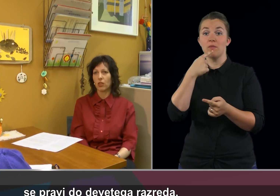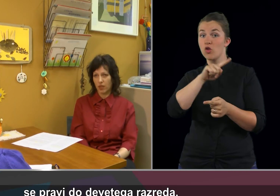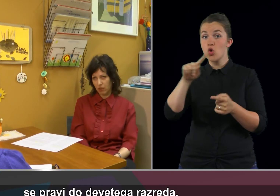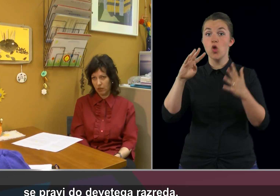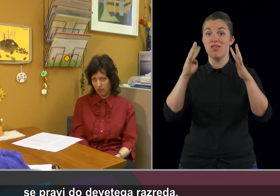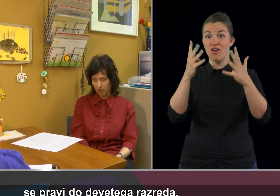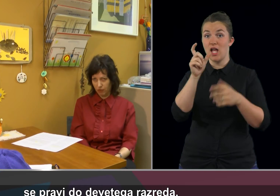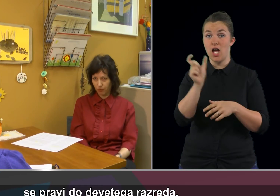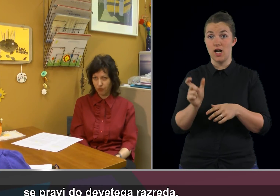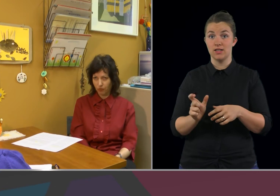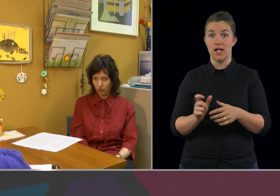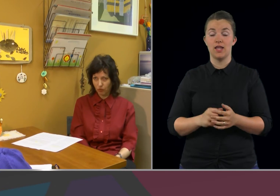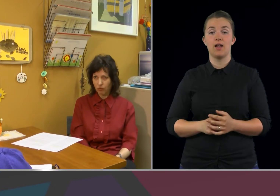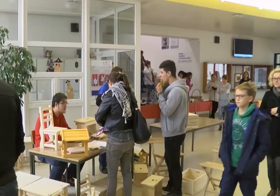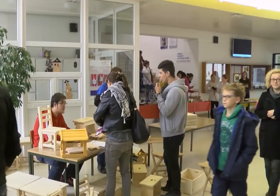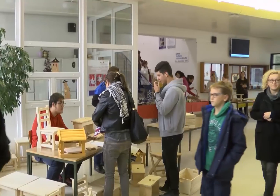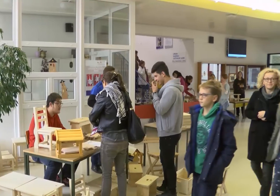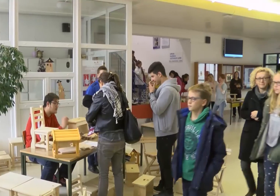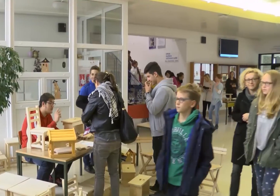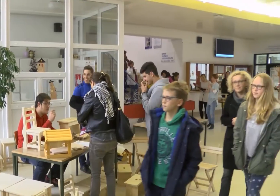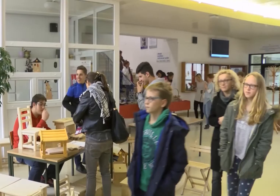pravi do 9. razreda.